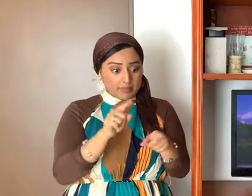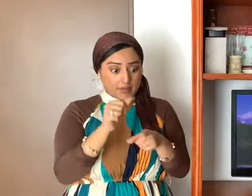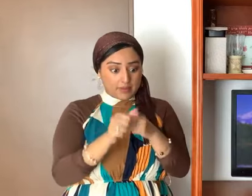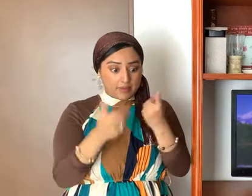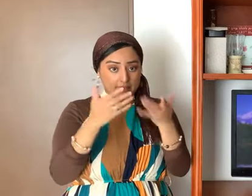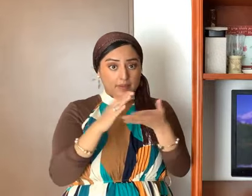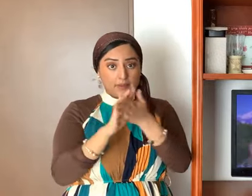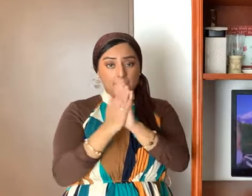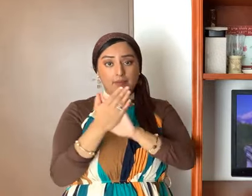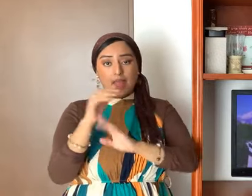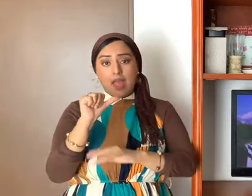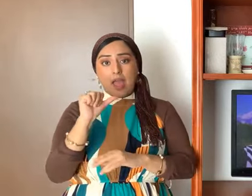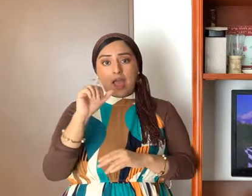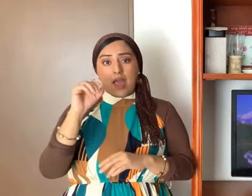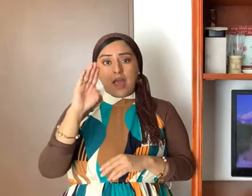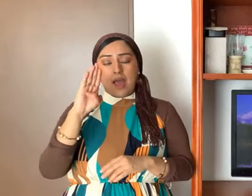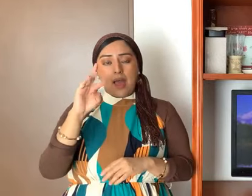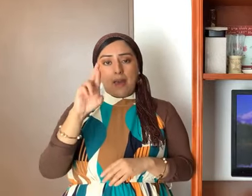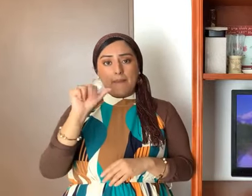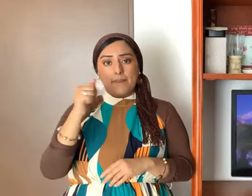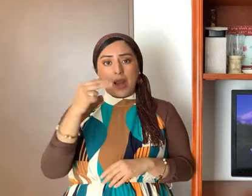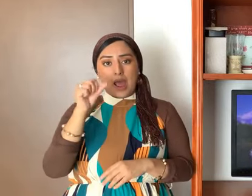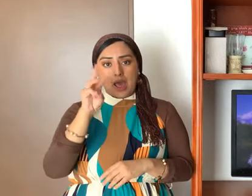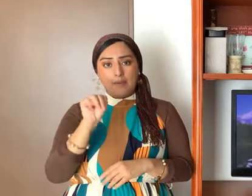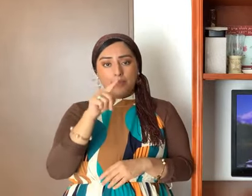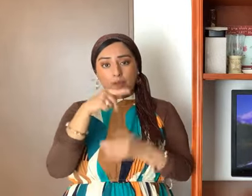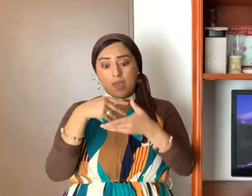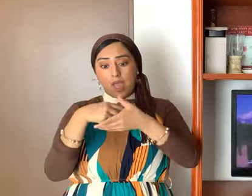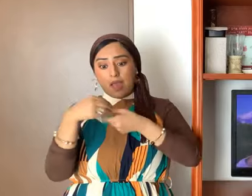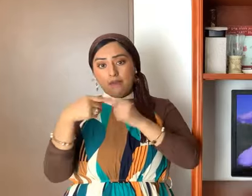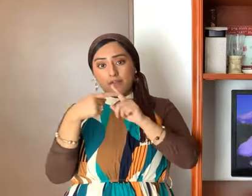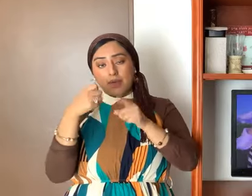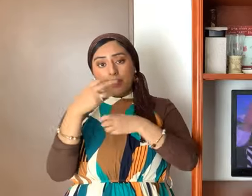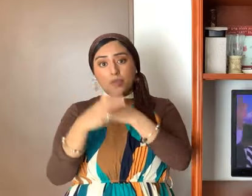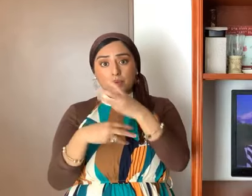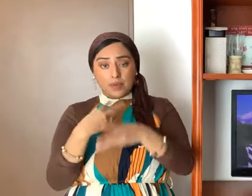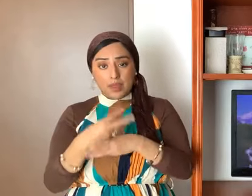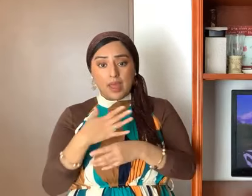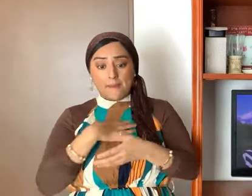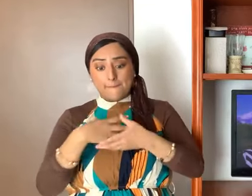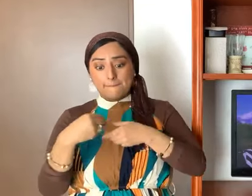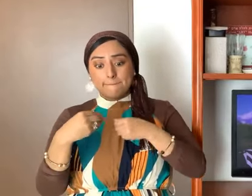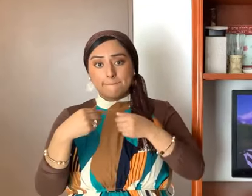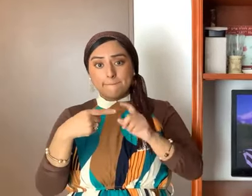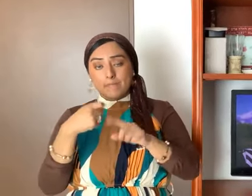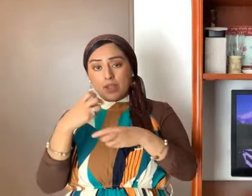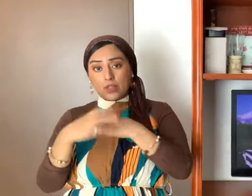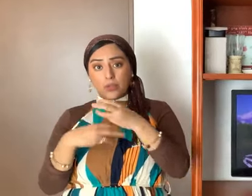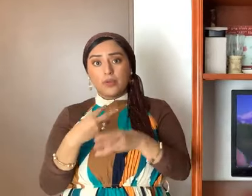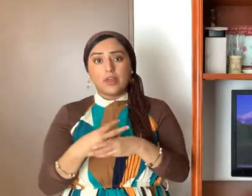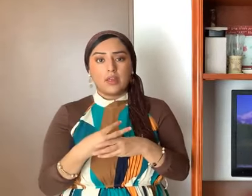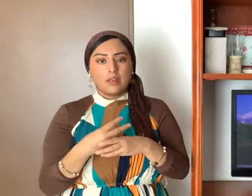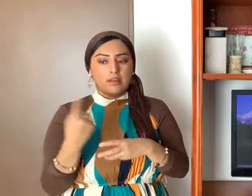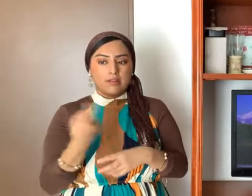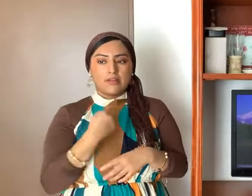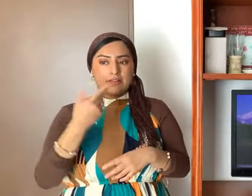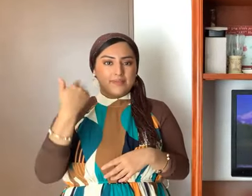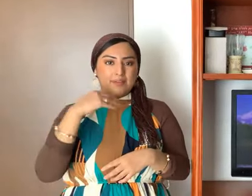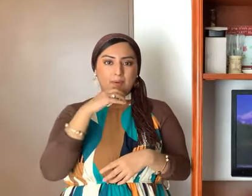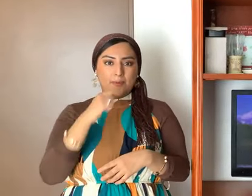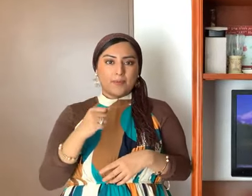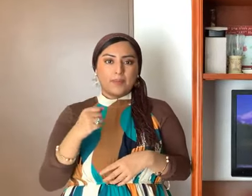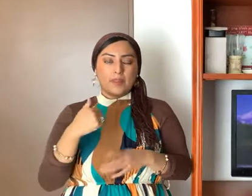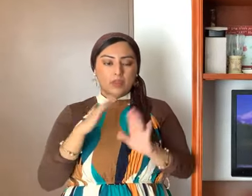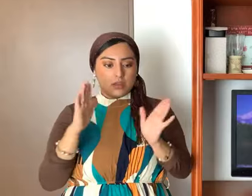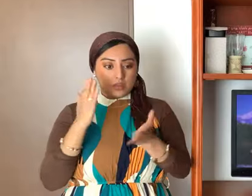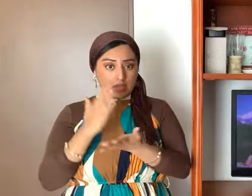volvió Abraham. Tú vienes del mundo, yo vengo del mundo. Éramos como éramos antes, ya dejamos